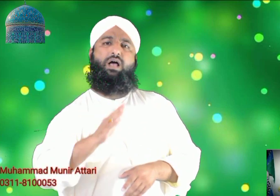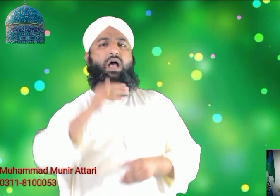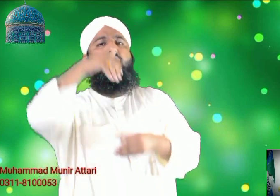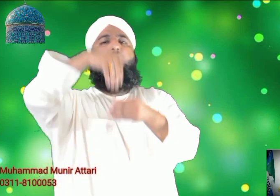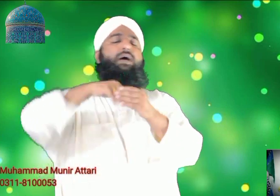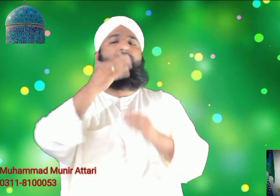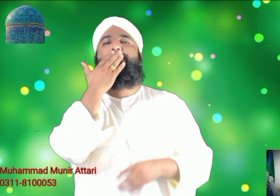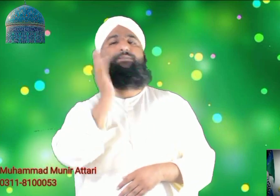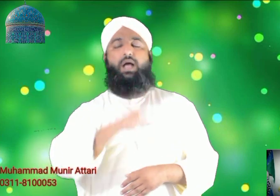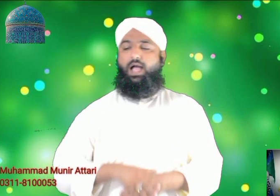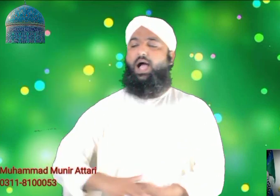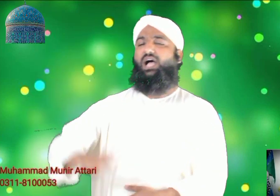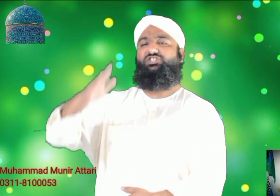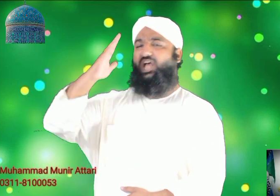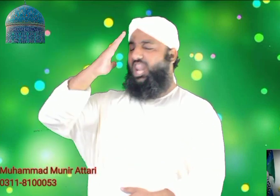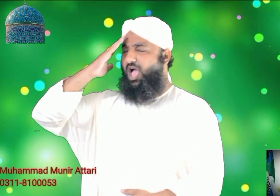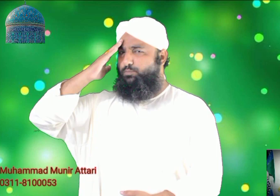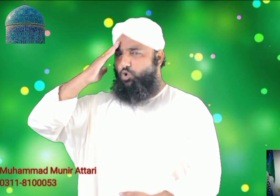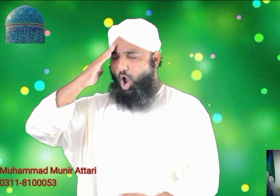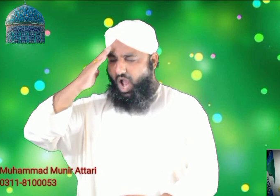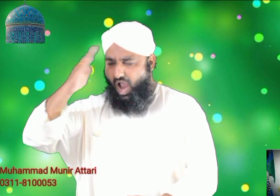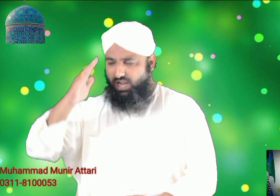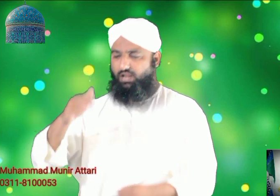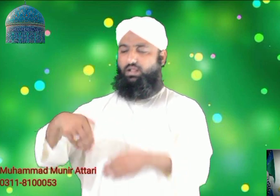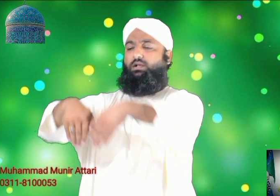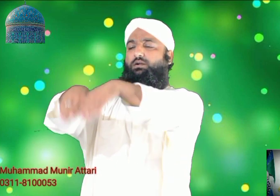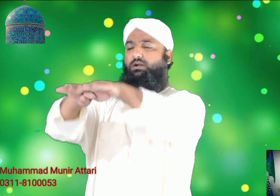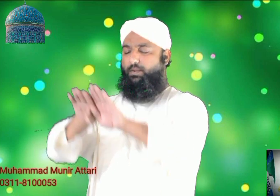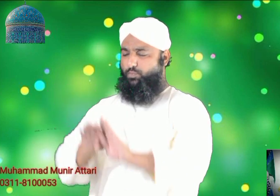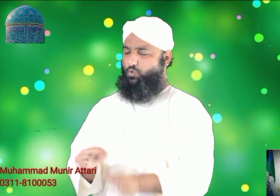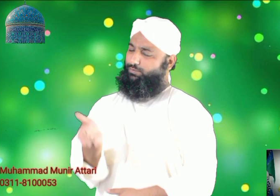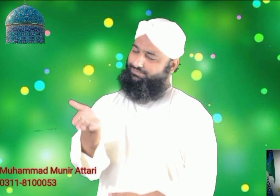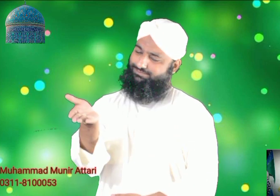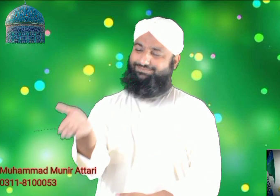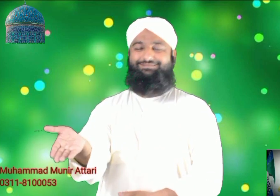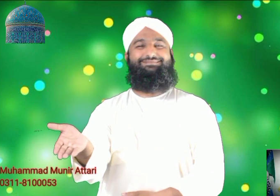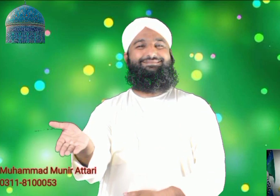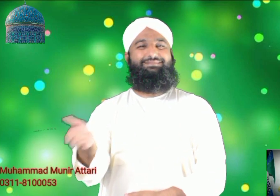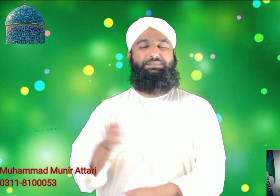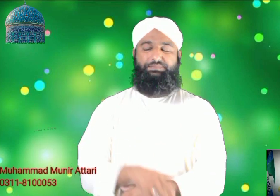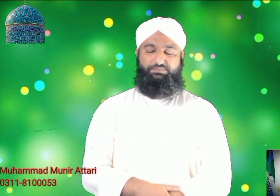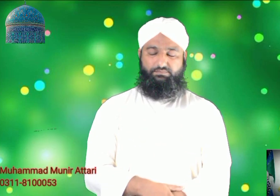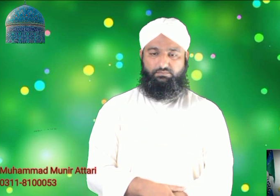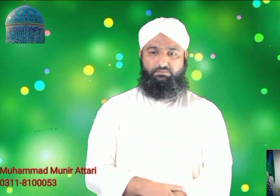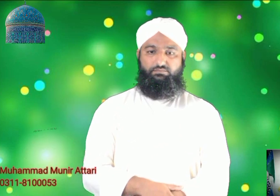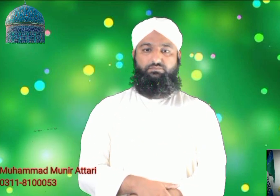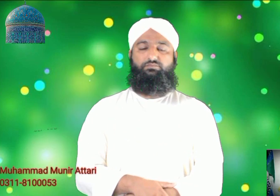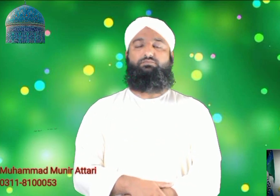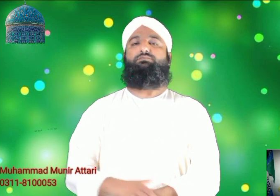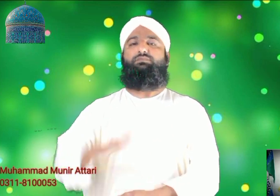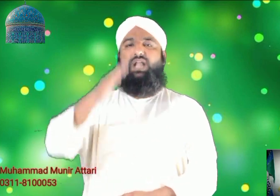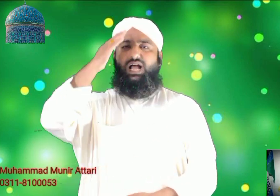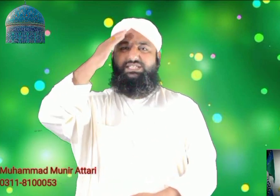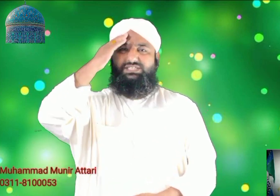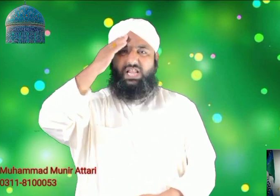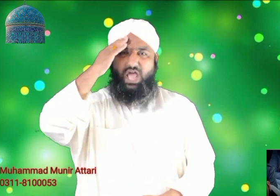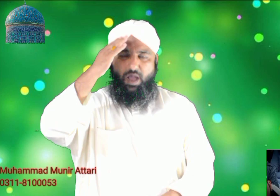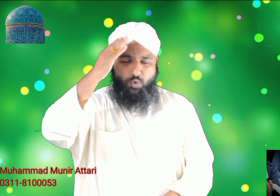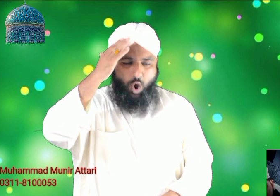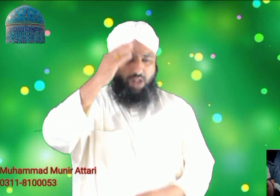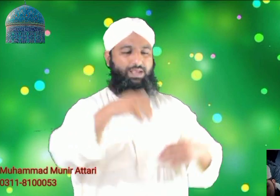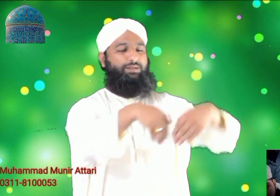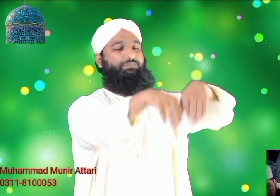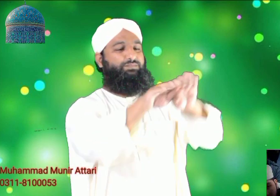ہے؟ السلام علیکم یا اہل القبور. ٹھیک ہے، آگے پڑھ دوں، السلام علیکم یا اہل